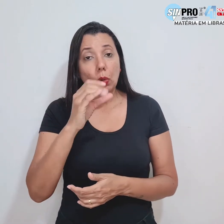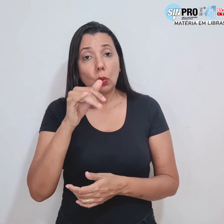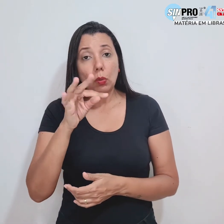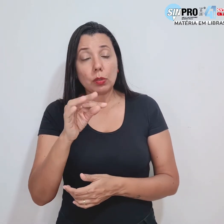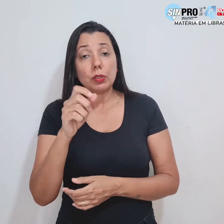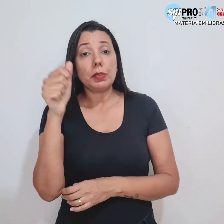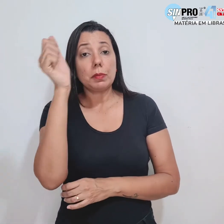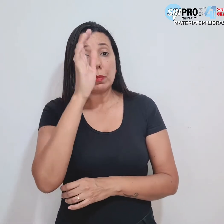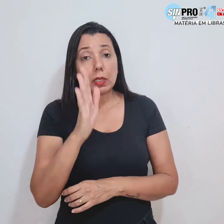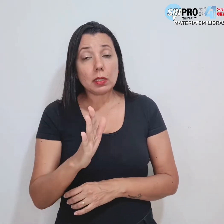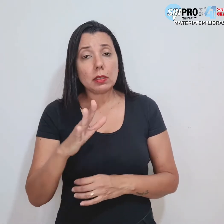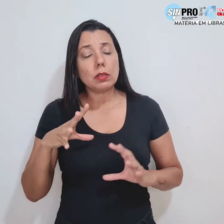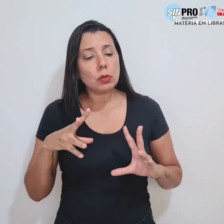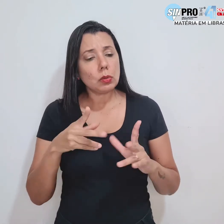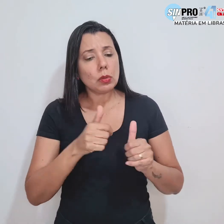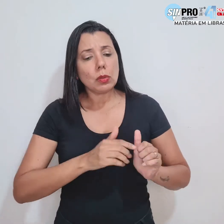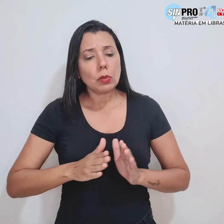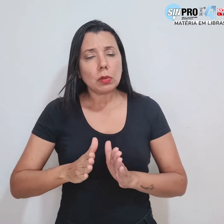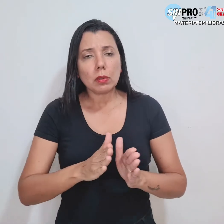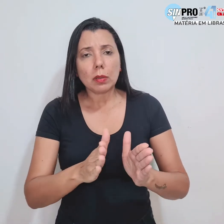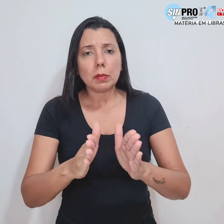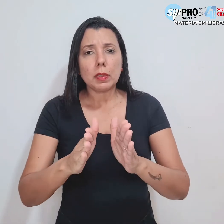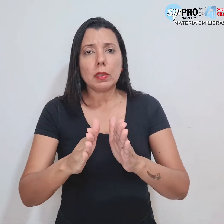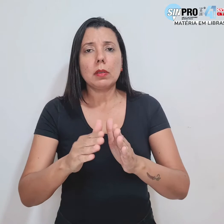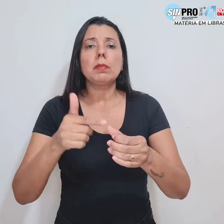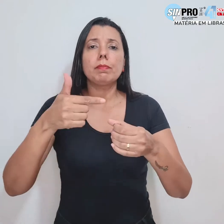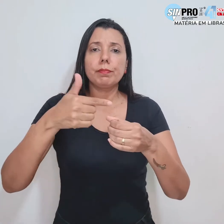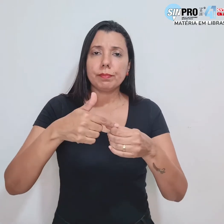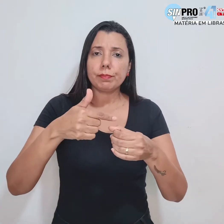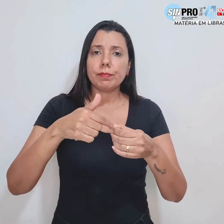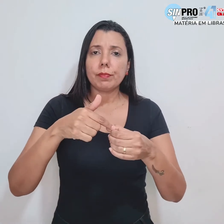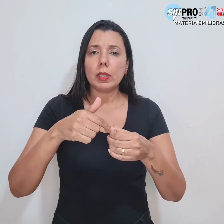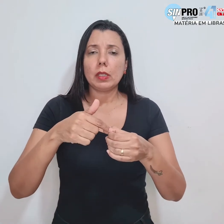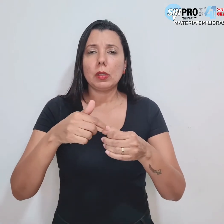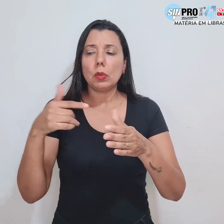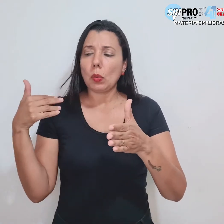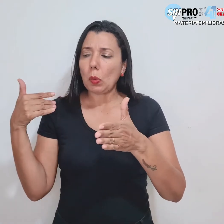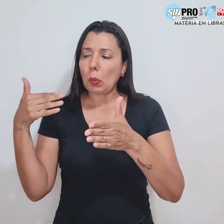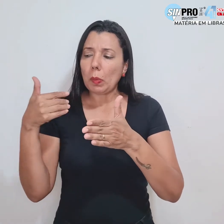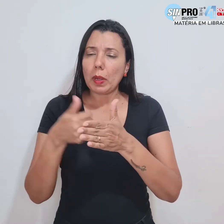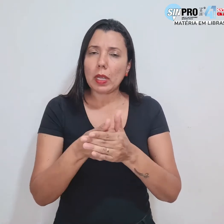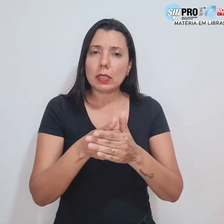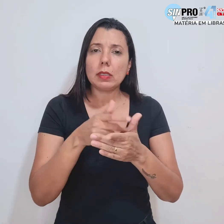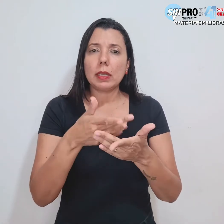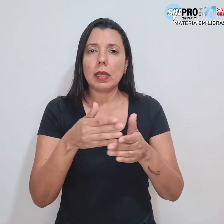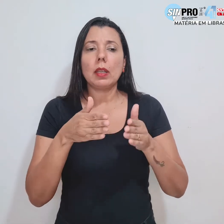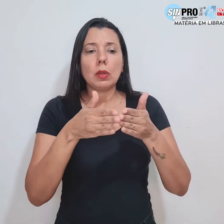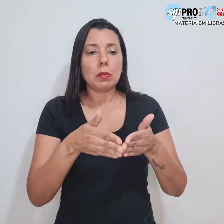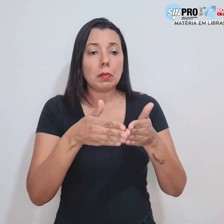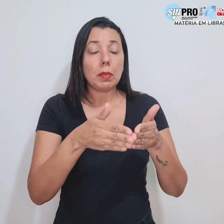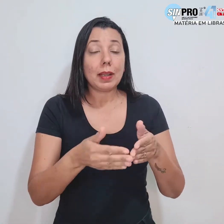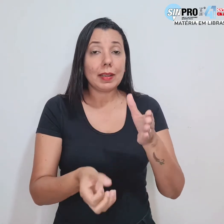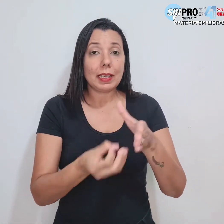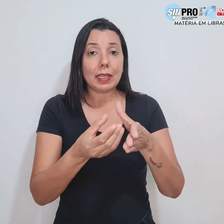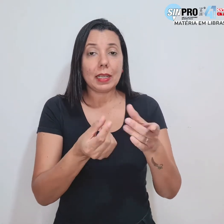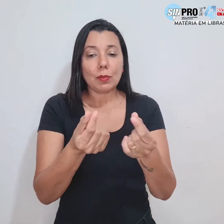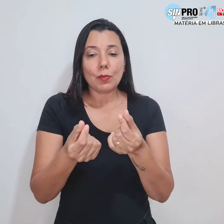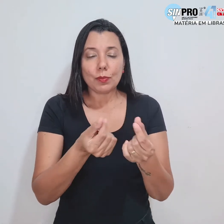CUT Brasil mostra que todo o caminho percorrido pelo petróleo, desde o porto até uma refinaria, gera